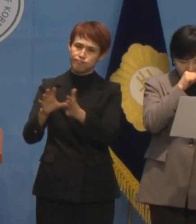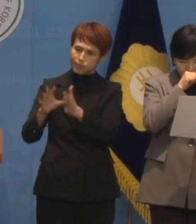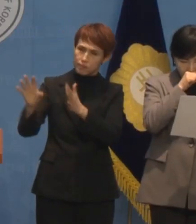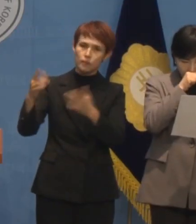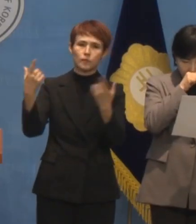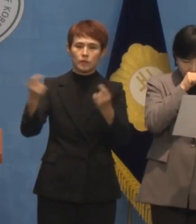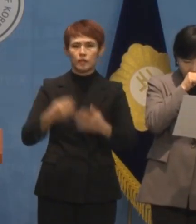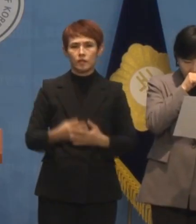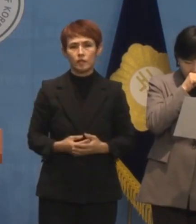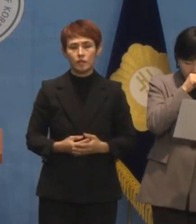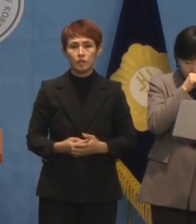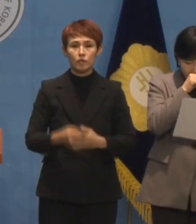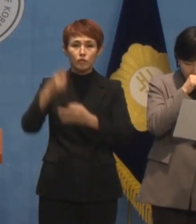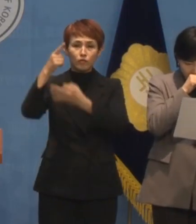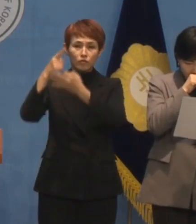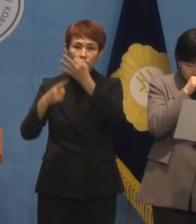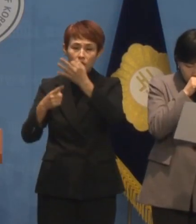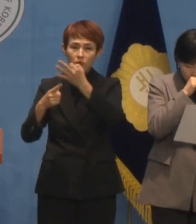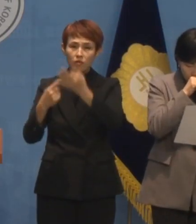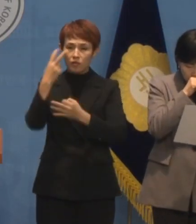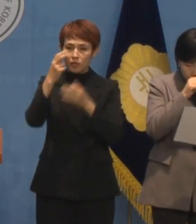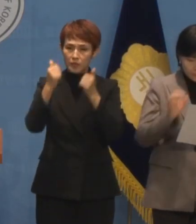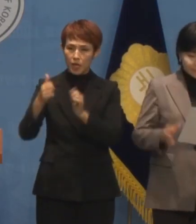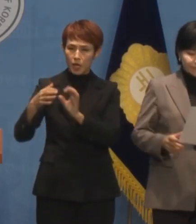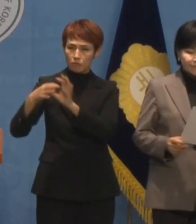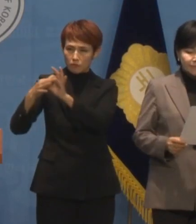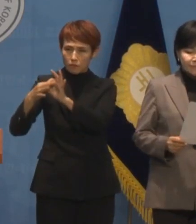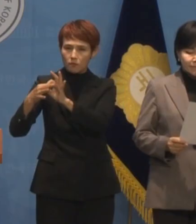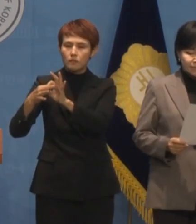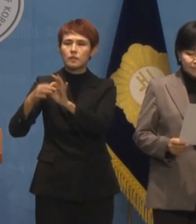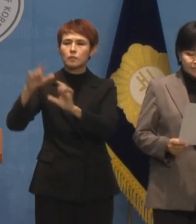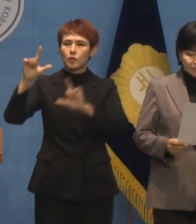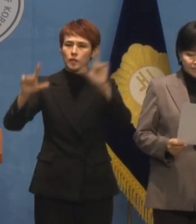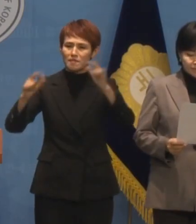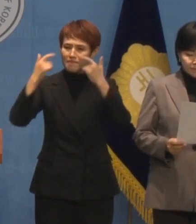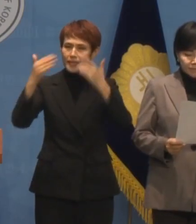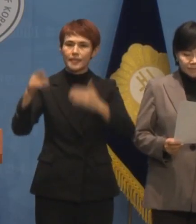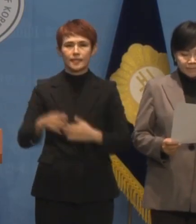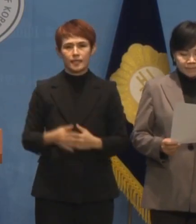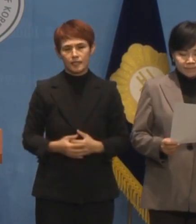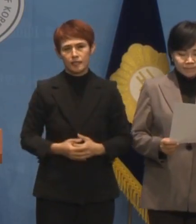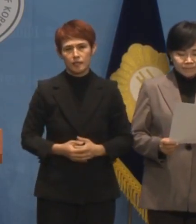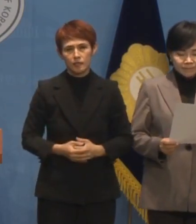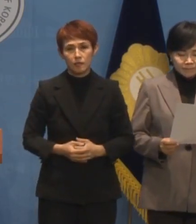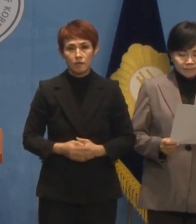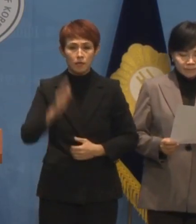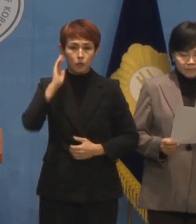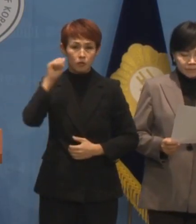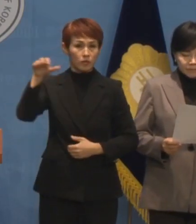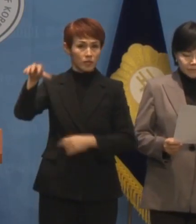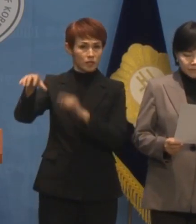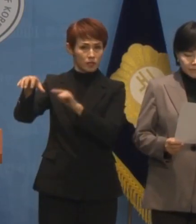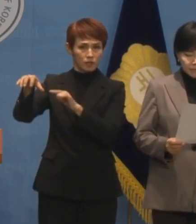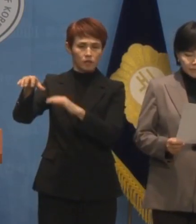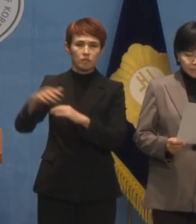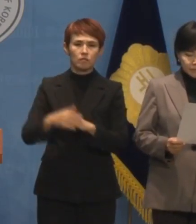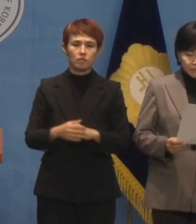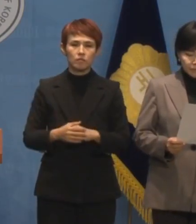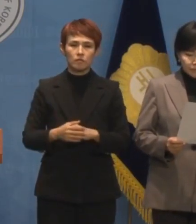행태이며 윤석열 검찰 독재의 민낯을 보여주는 행태입니다. 대통령실은